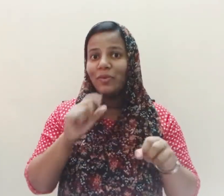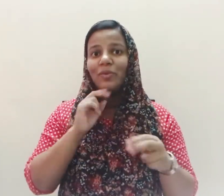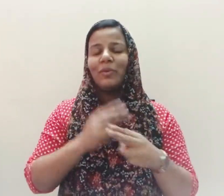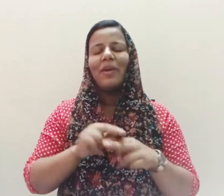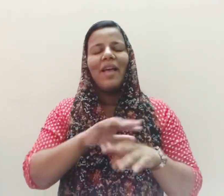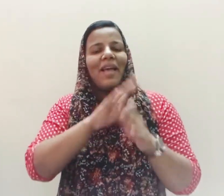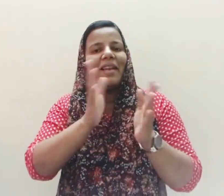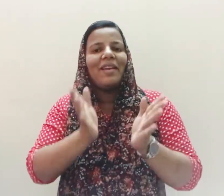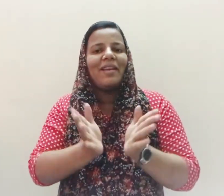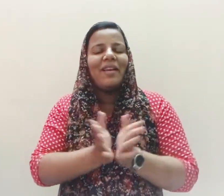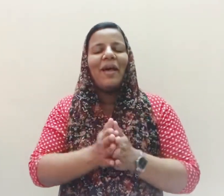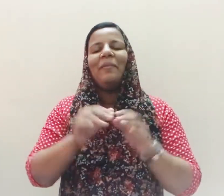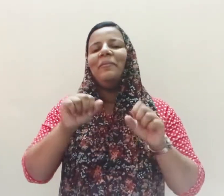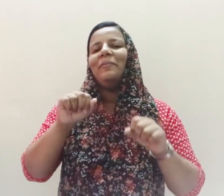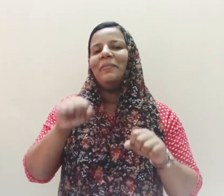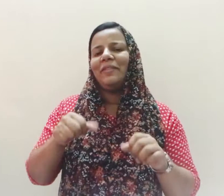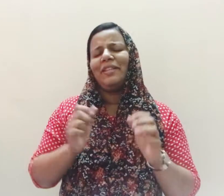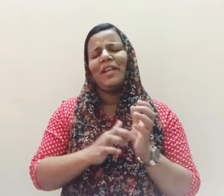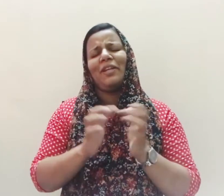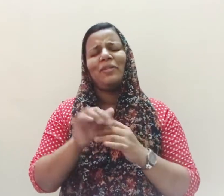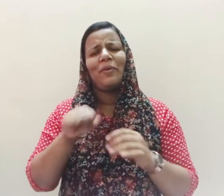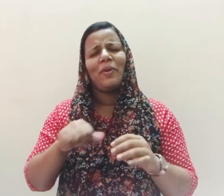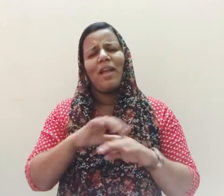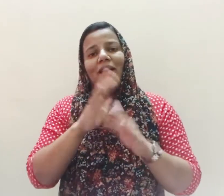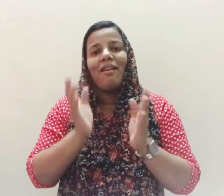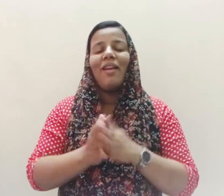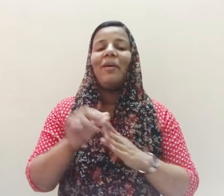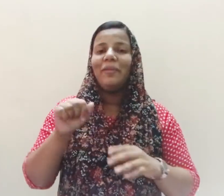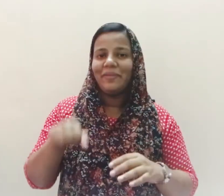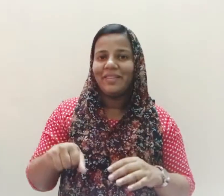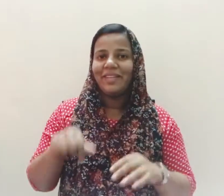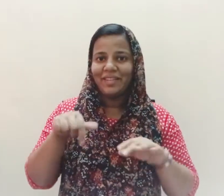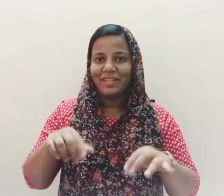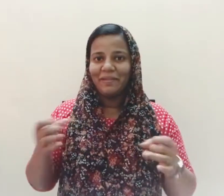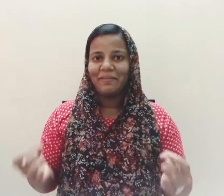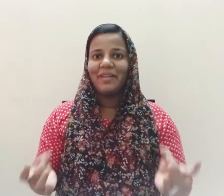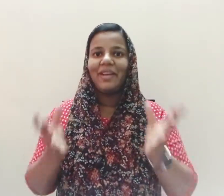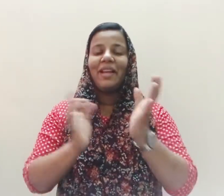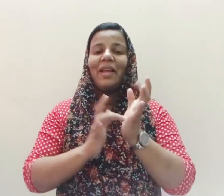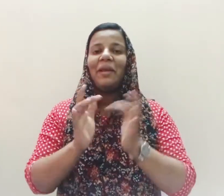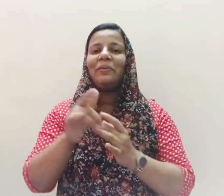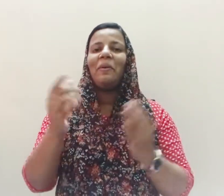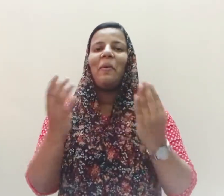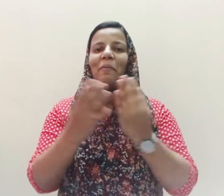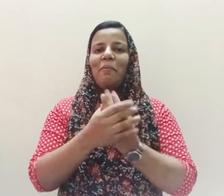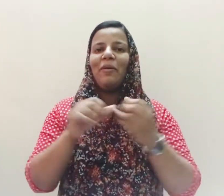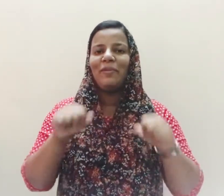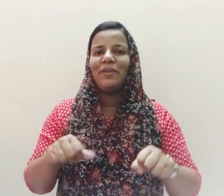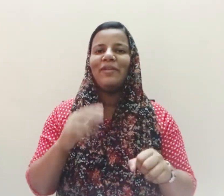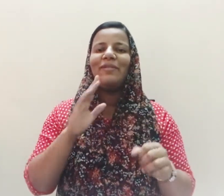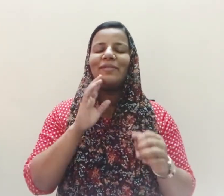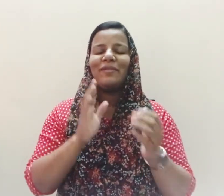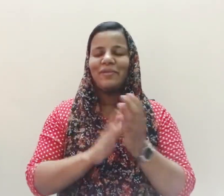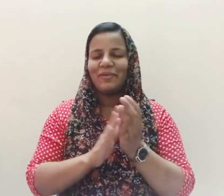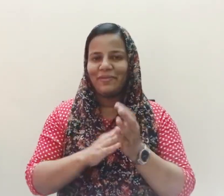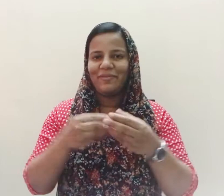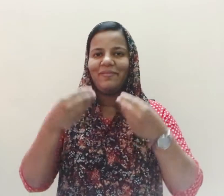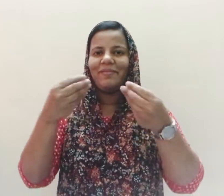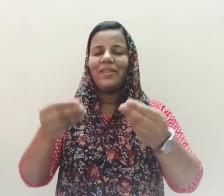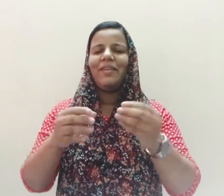എനിക്കെല്ലാമുണ്ട്. ഒന്നുകൂടെ പറഞ്ഞാട്ട്, യേശുവുണ്ടോ എനിക്കെല്ലാമുണ്ട്. ഈ പ്രഭാതത്തിൽ യേശു കൂടെയുള്ളതിനായിട്ട് സ്തോത്രം പറഞ്ഞാട്ട്, അങ്ങ് ഒന്ന് കൈ ഉയർത്തിട്ട് പറയാം, യേശുവേ